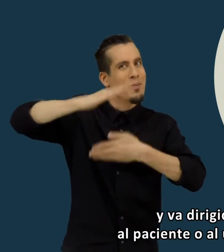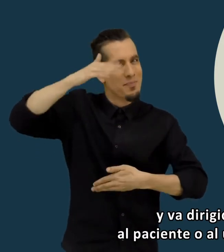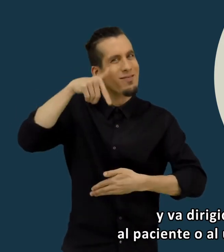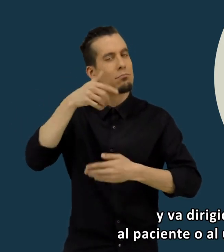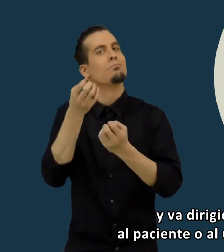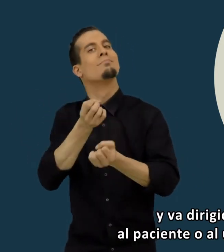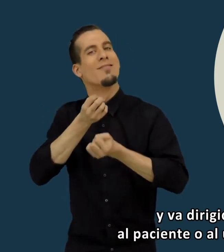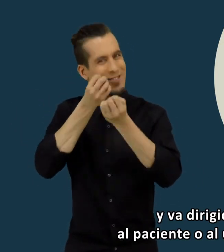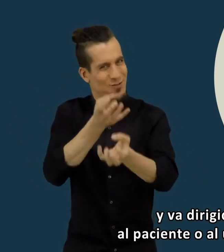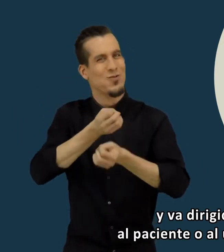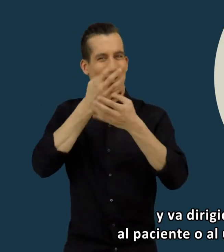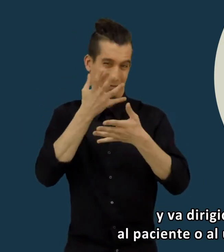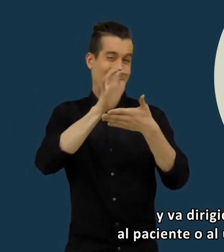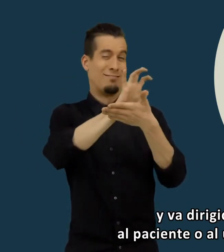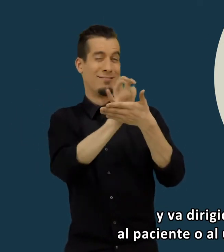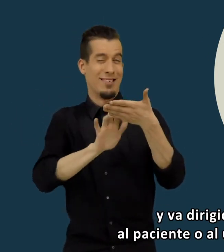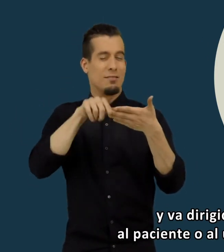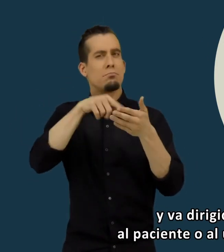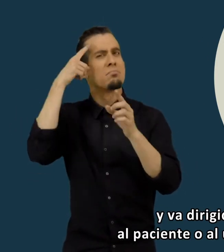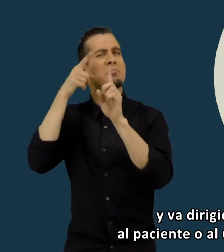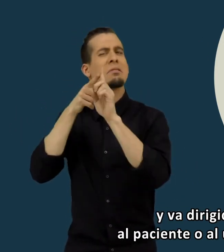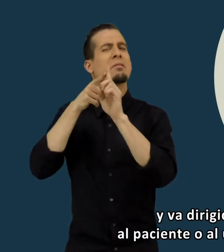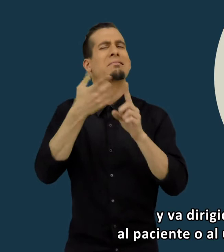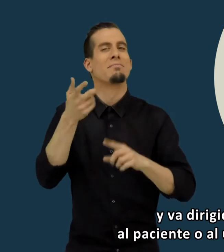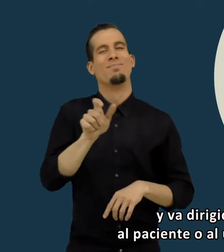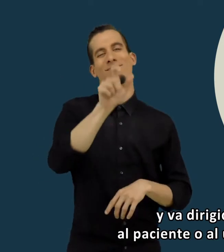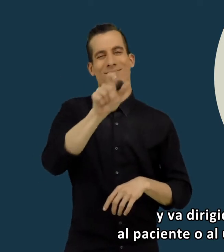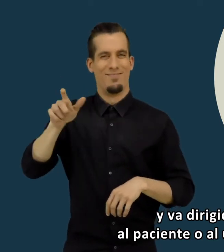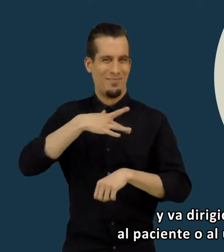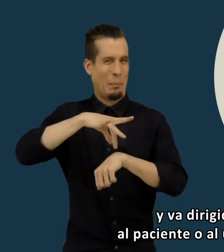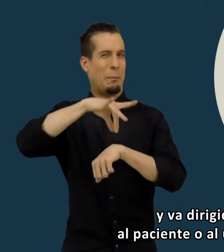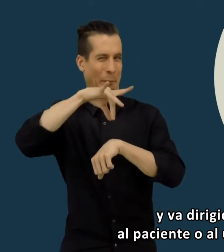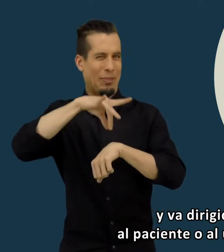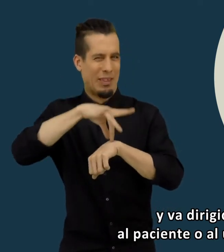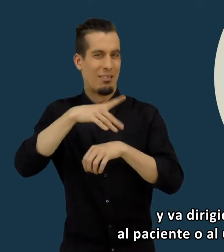y va dirigida al paciente o al usuario.